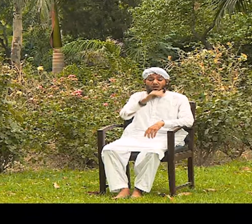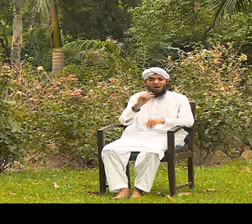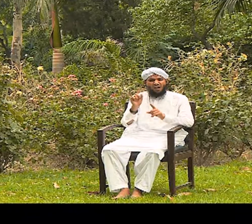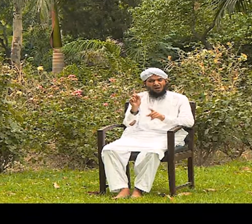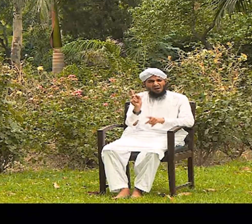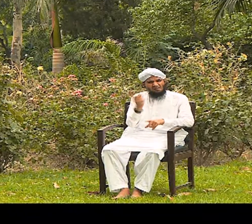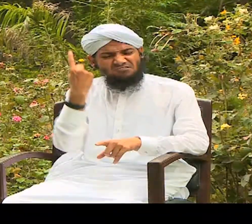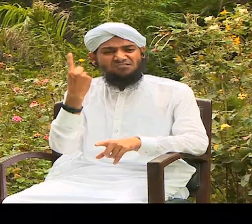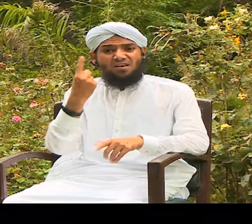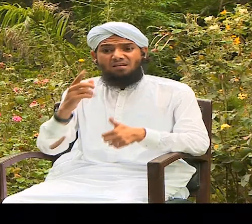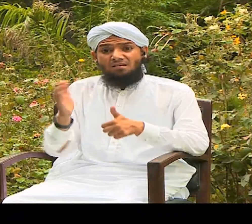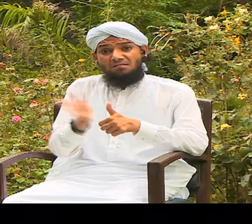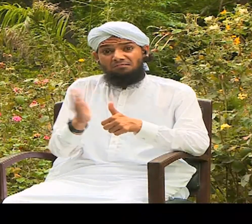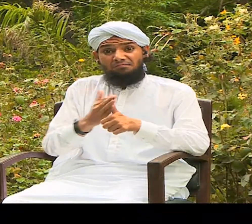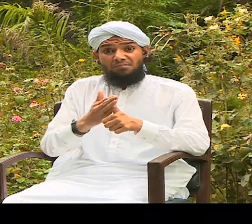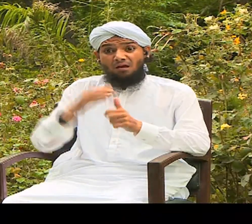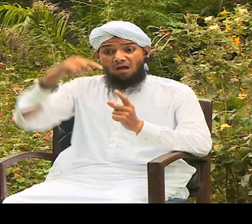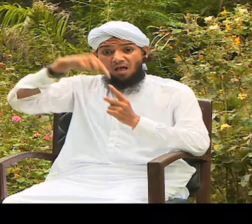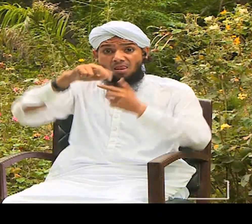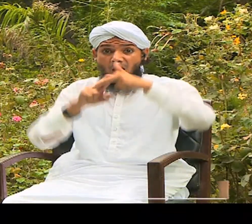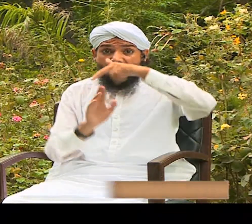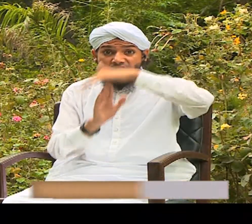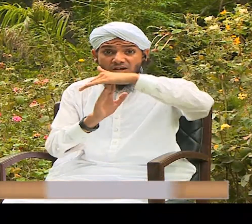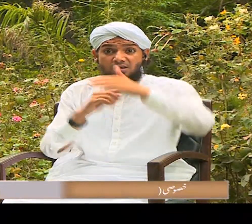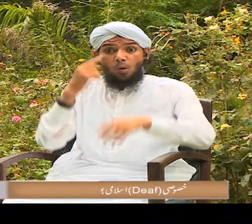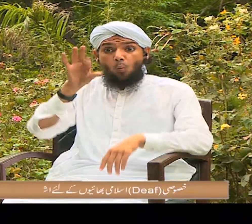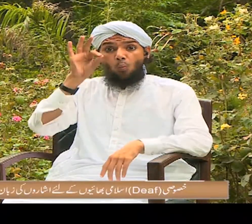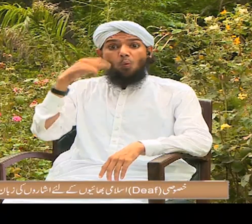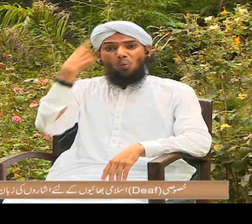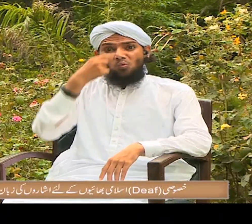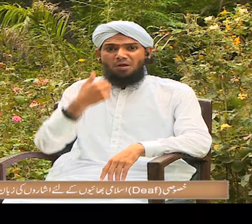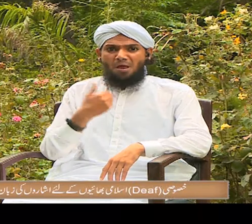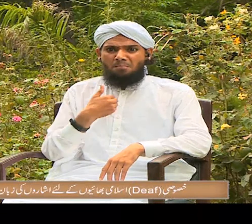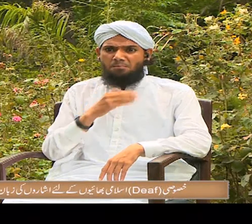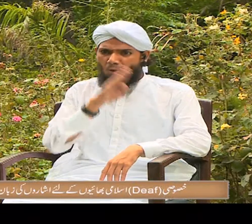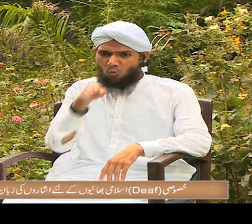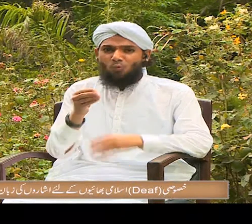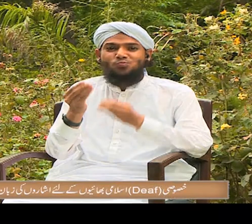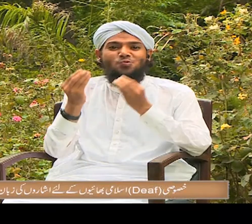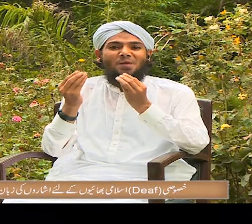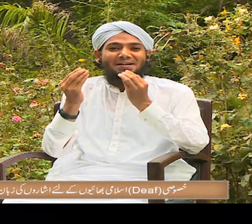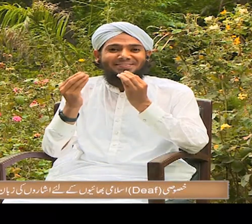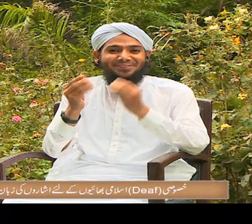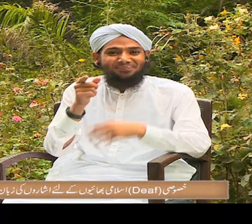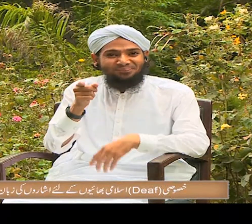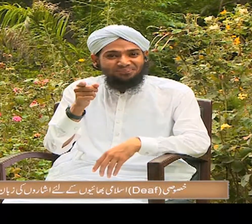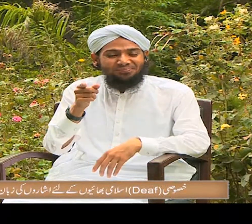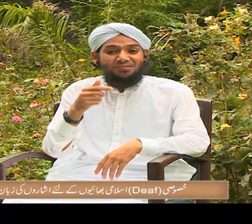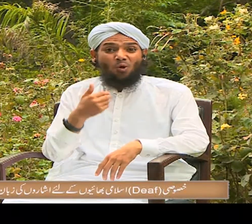طرح مجھے معلوم ہو جائے کہ ان لوگوں میں سب سے اللہ پاک کی بارگاہ میں کون مقبول ہے، تاکہ میں اس کو